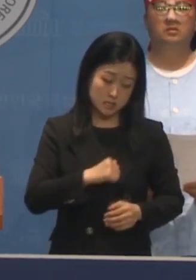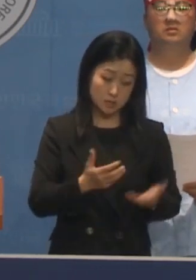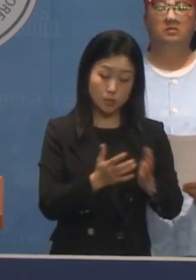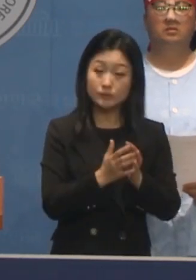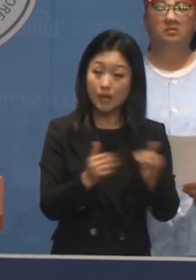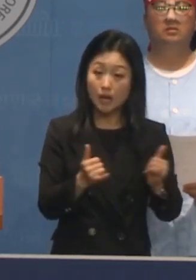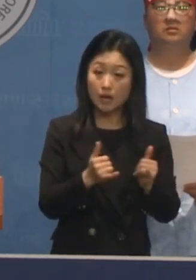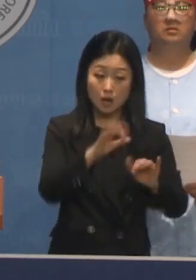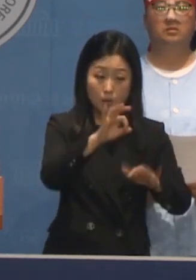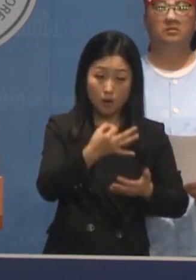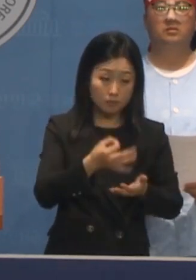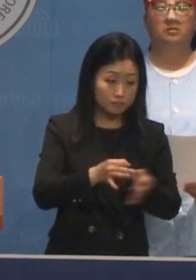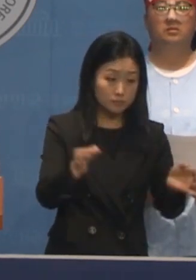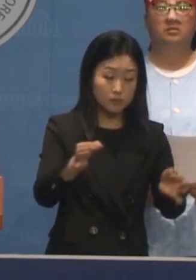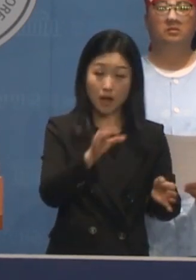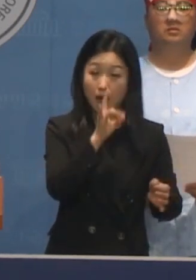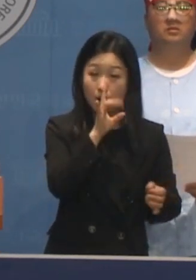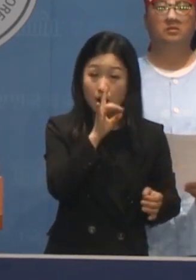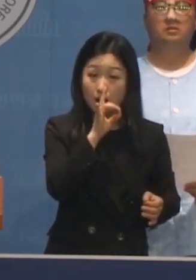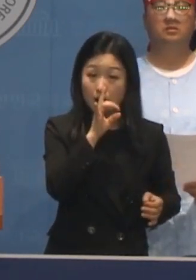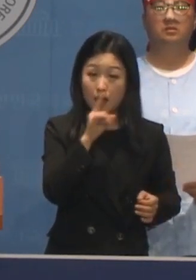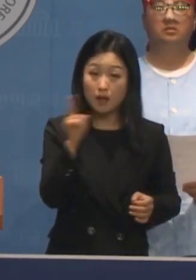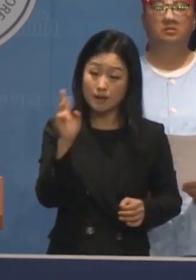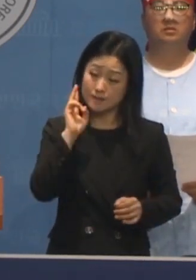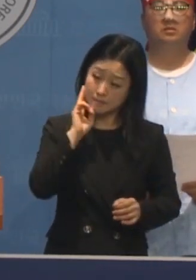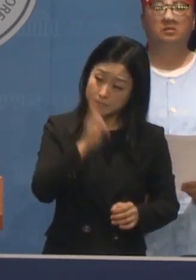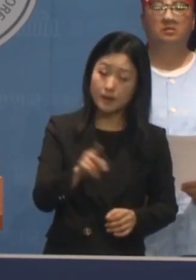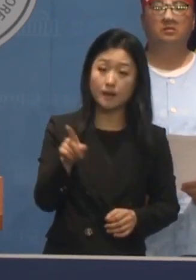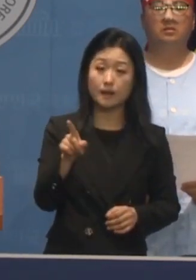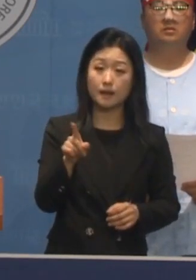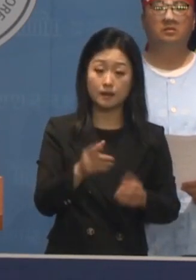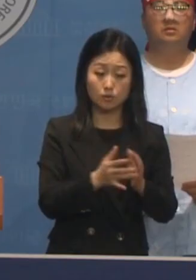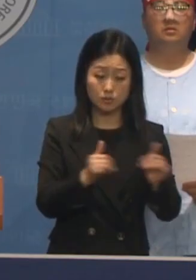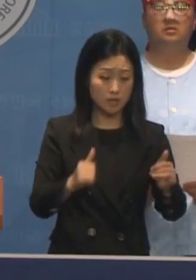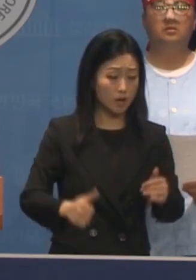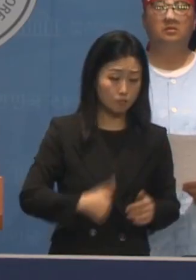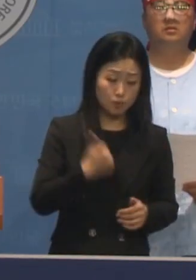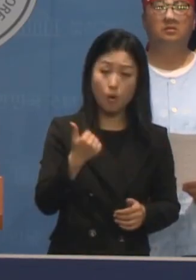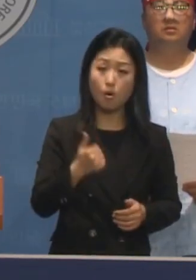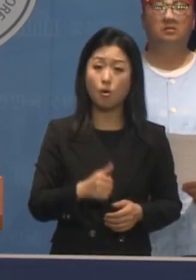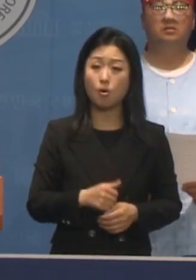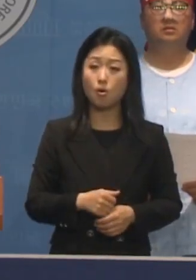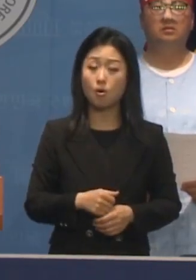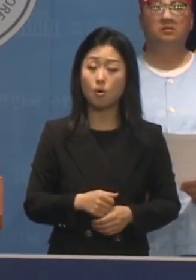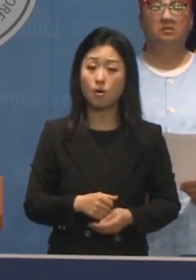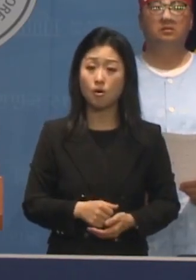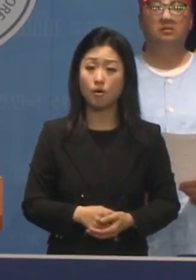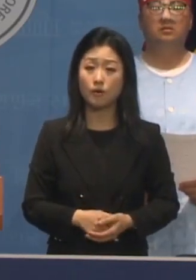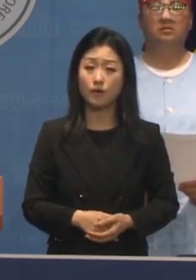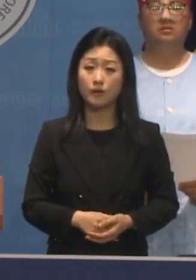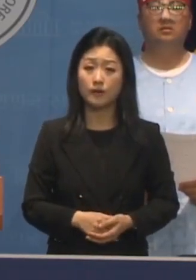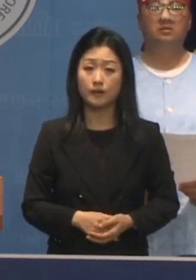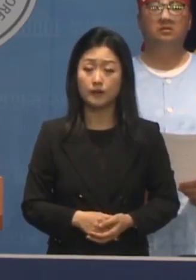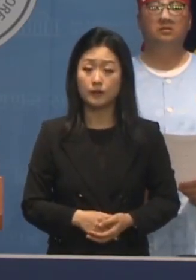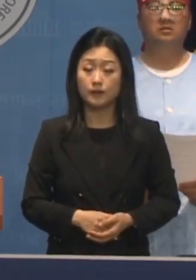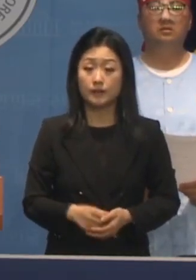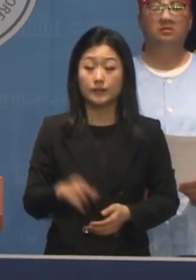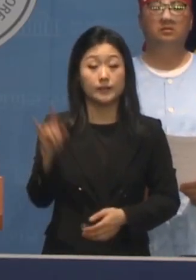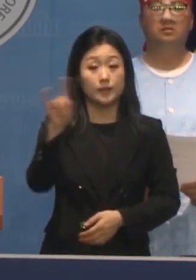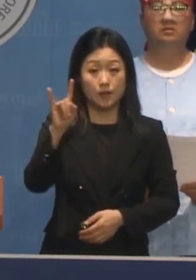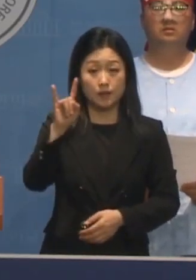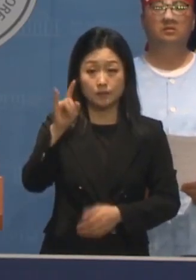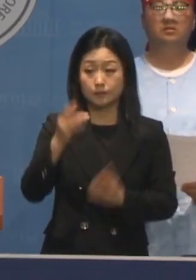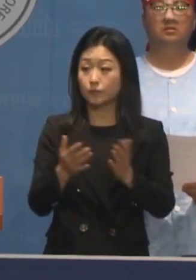노동자들에겐 나눠줄 수 없다는 파렴치한 노동자의 분노를 더 높이고 있다.